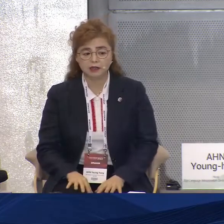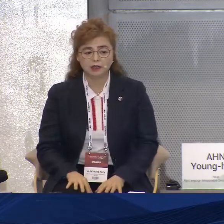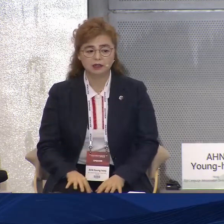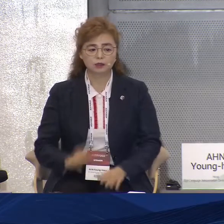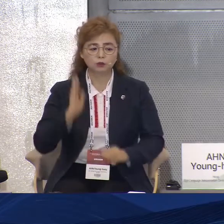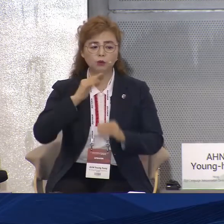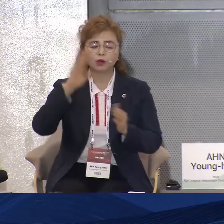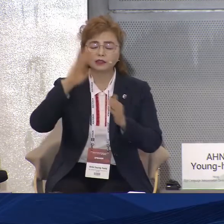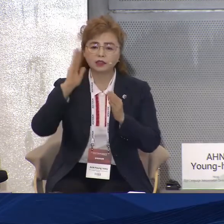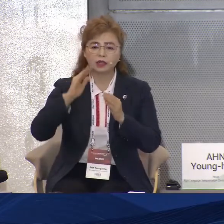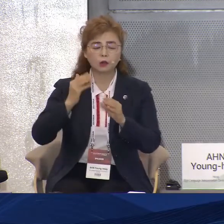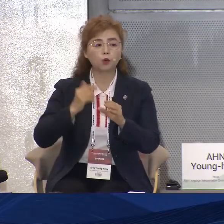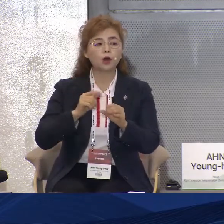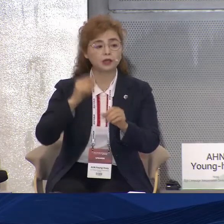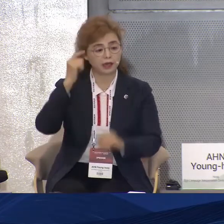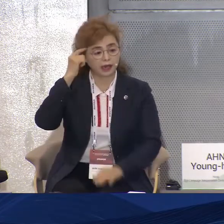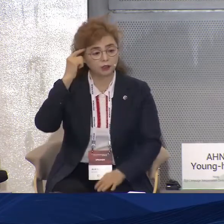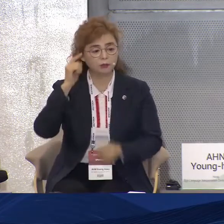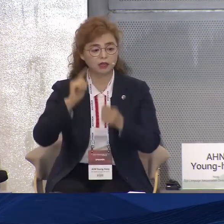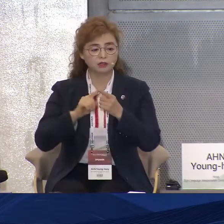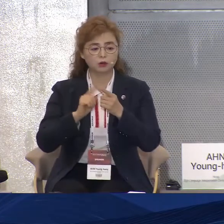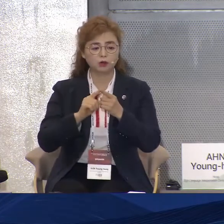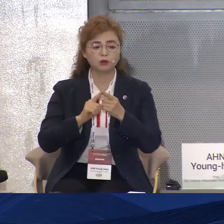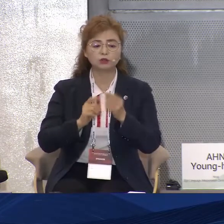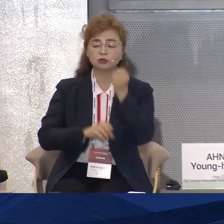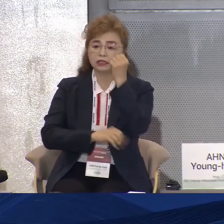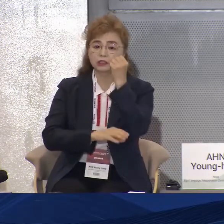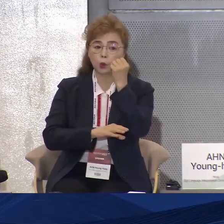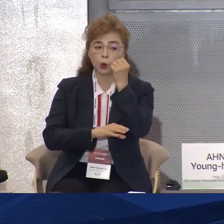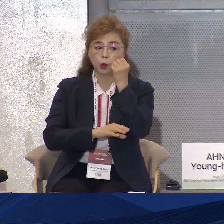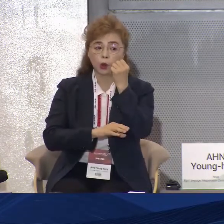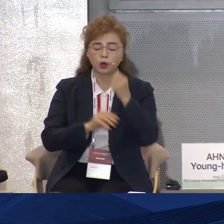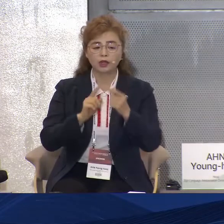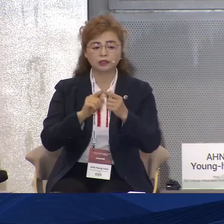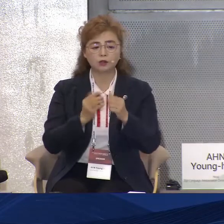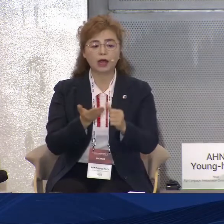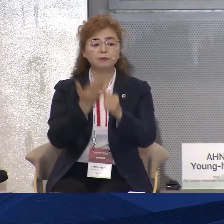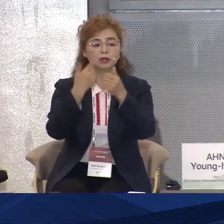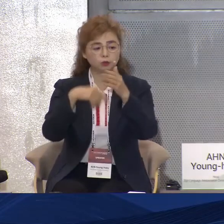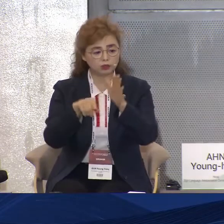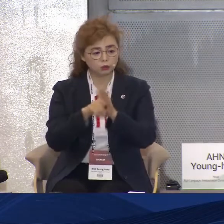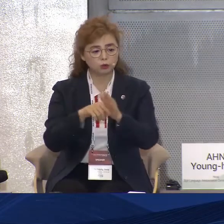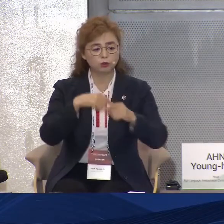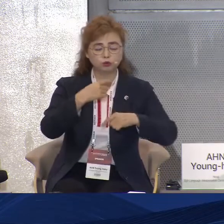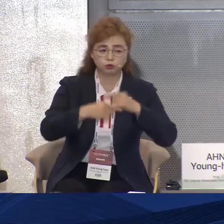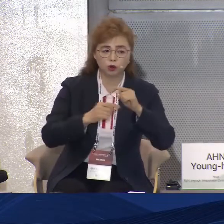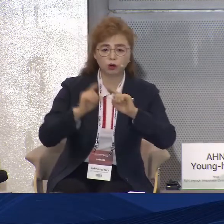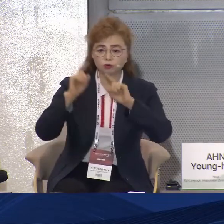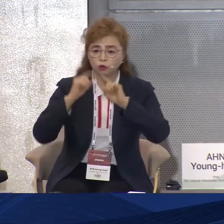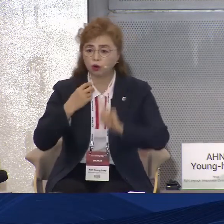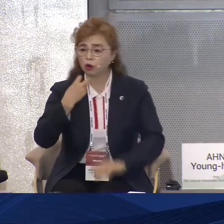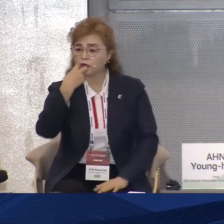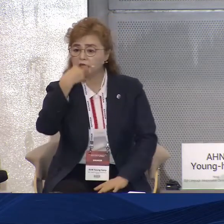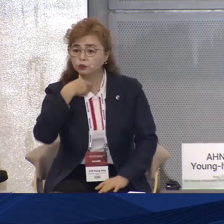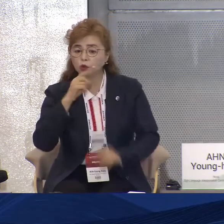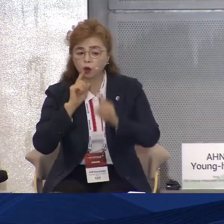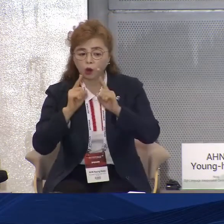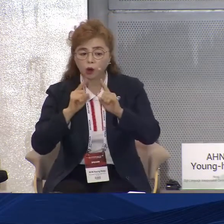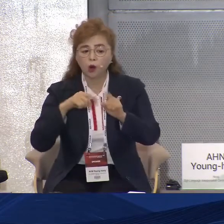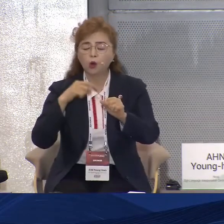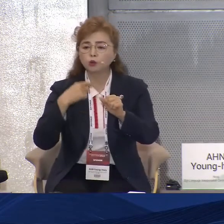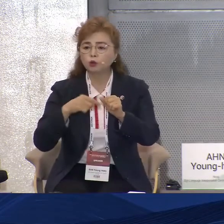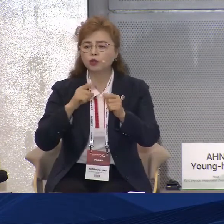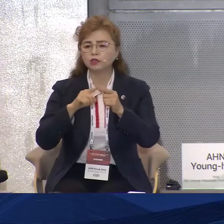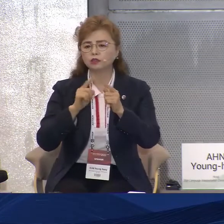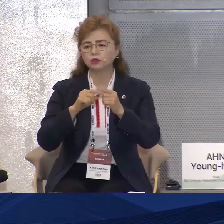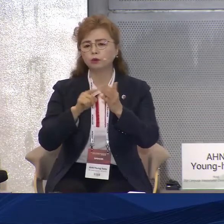필요합니다. 그리고 농학생의 교과 이렇게 개념에 대해서 형성은 기초 대해서 함양 위해서도 수어, 구어,